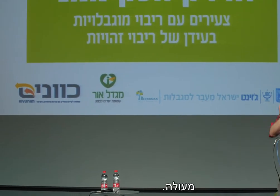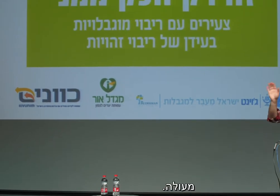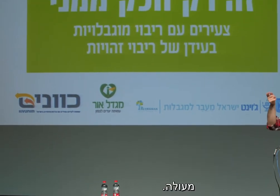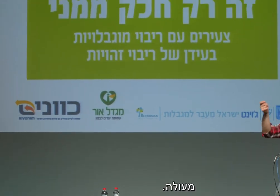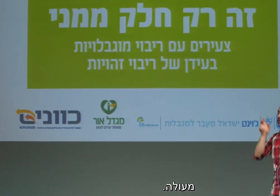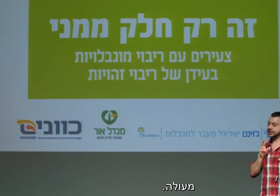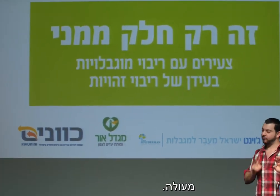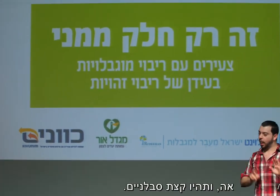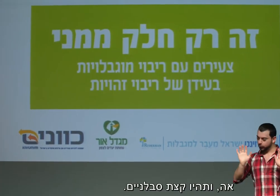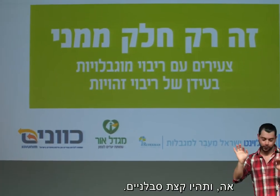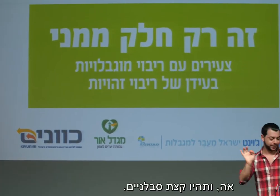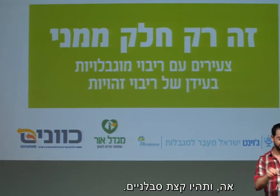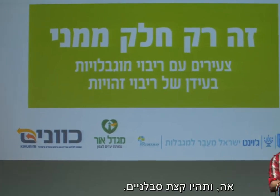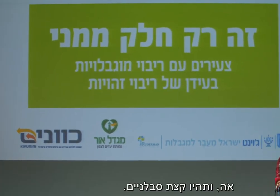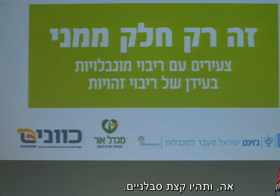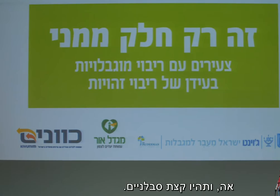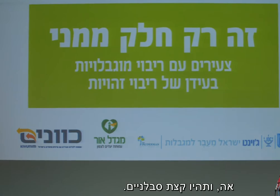מעולה. ותהיו קצת סבלניים.